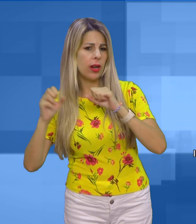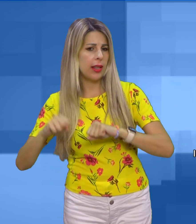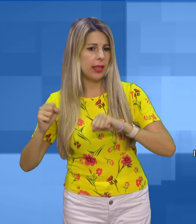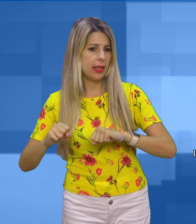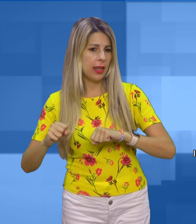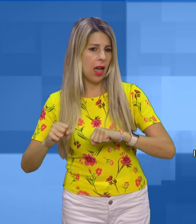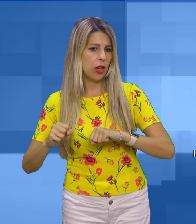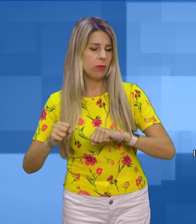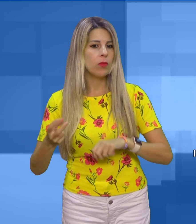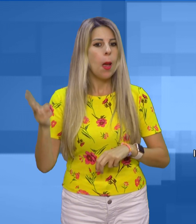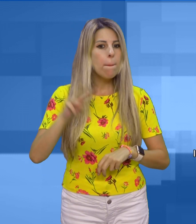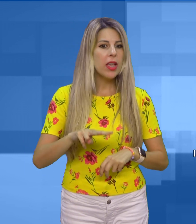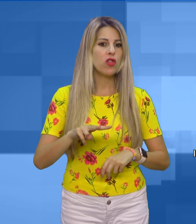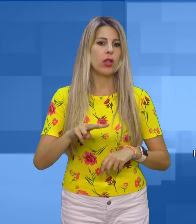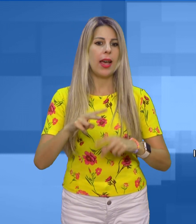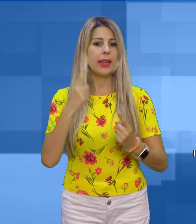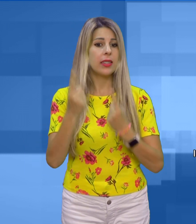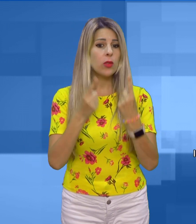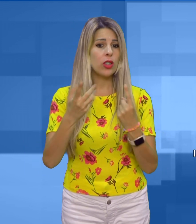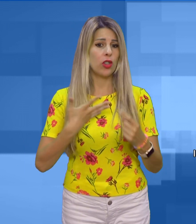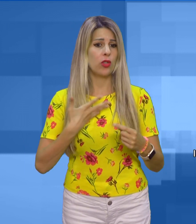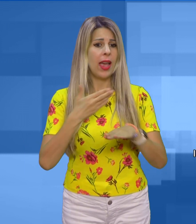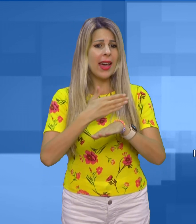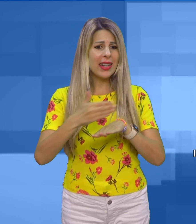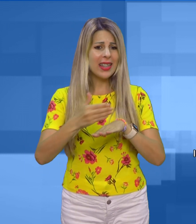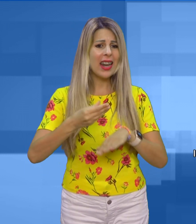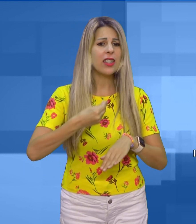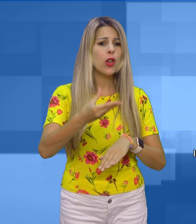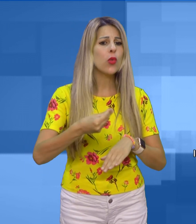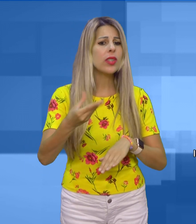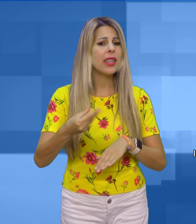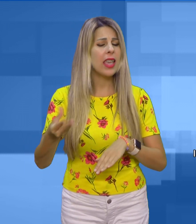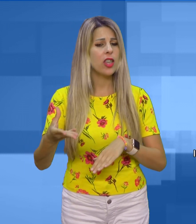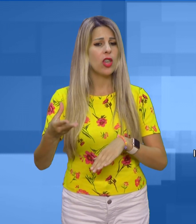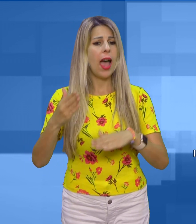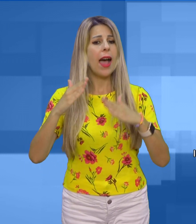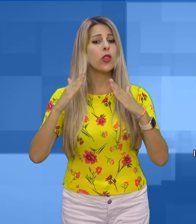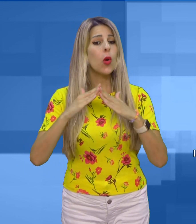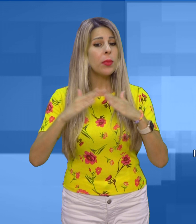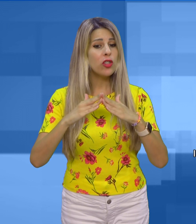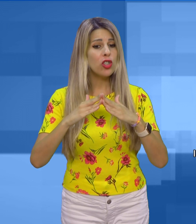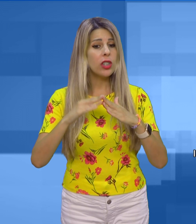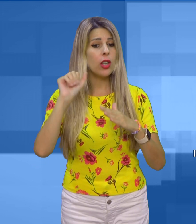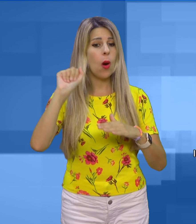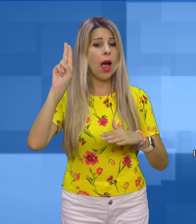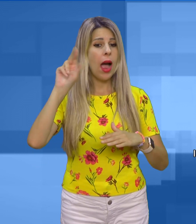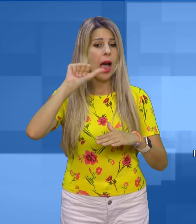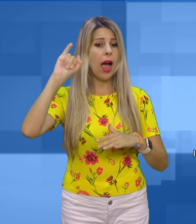personale sanitario. A peggiorare la situazione ci sono i ritardi nella consegna a domicilio degli ausili ad assorbenza per